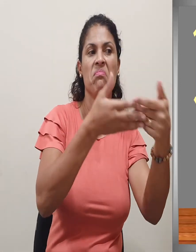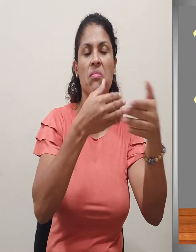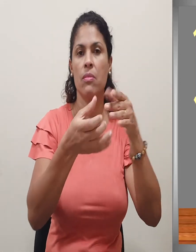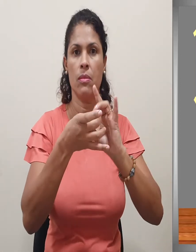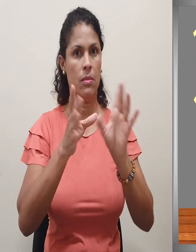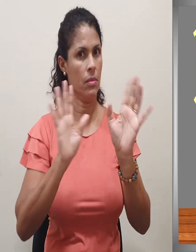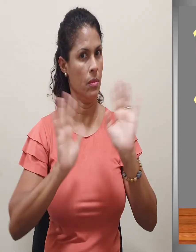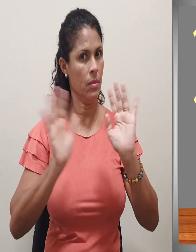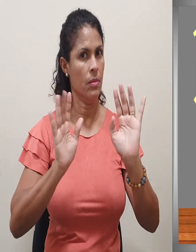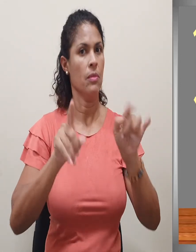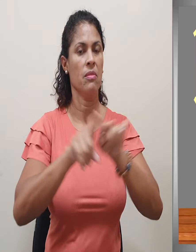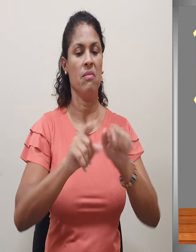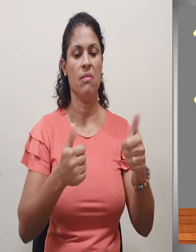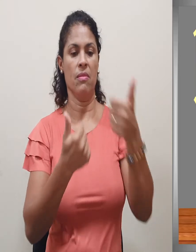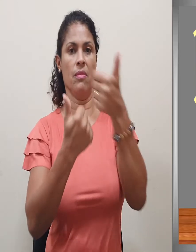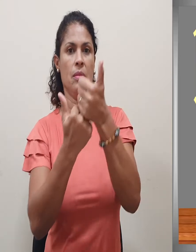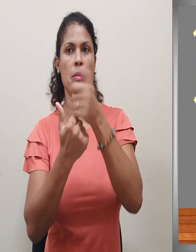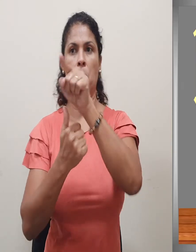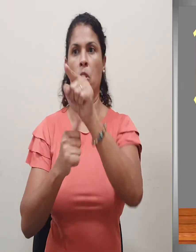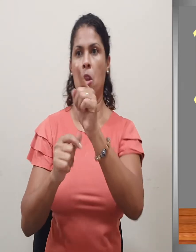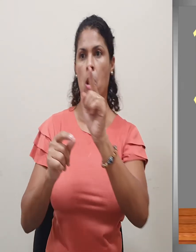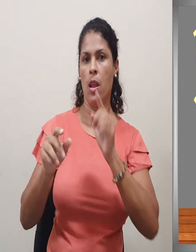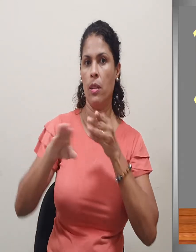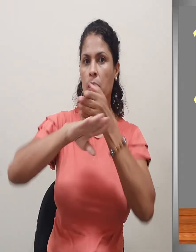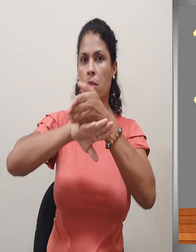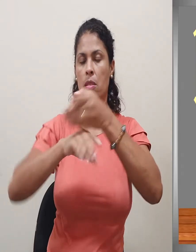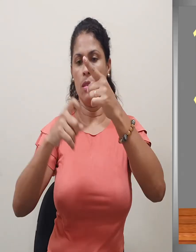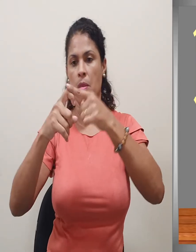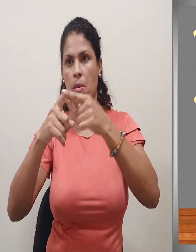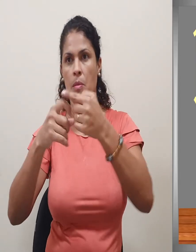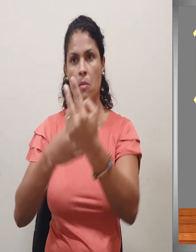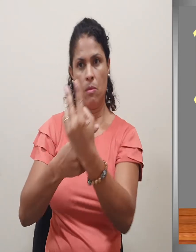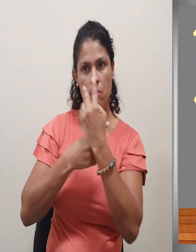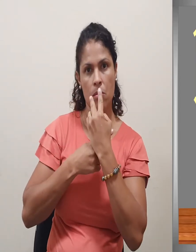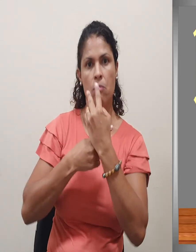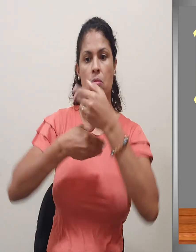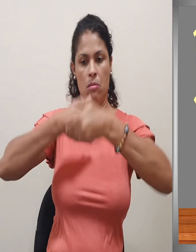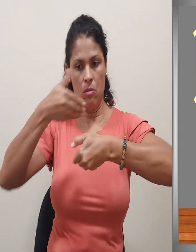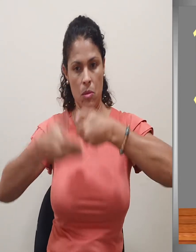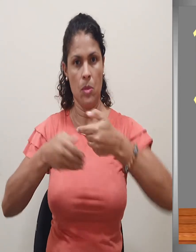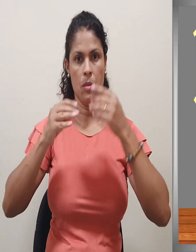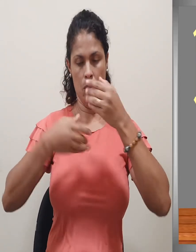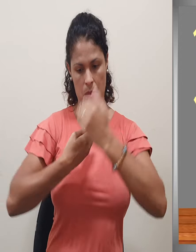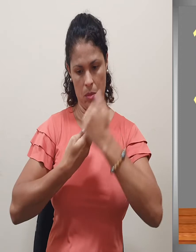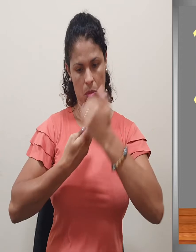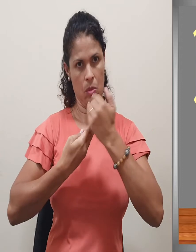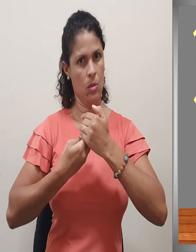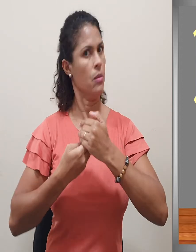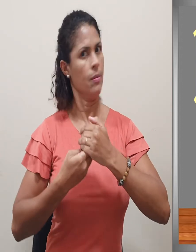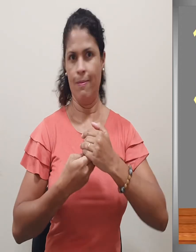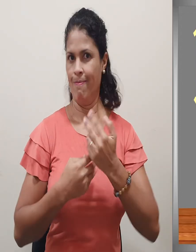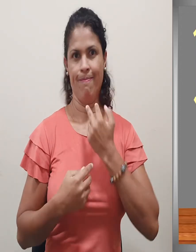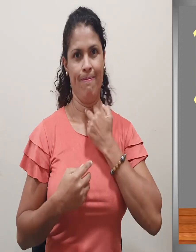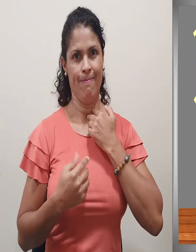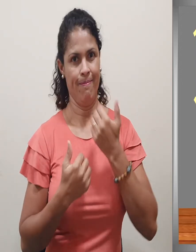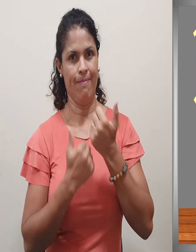As informações desta videoaula não são destinadas ao público leigo e não substituem a consulta, a prescrição e